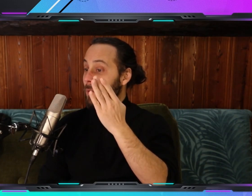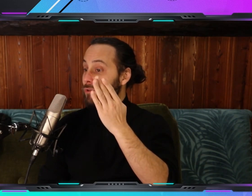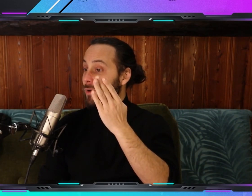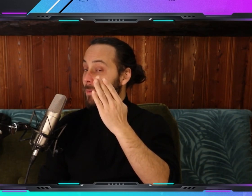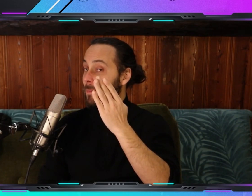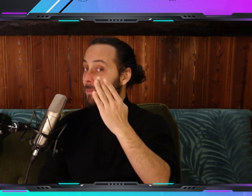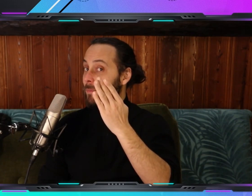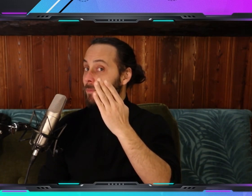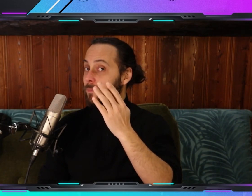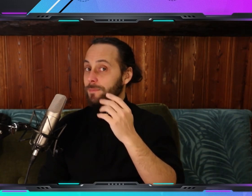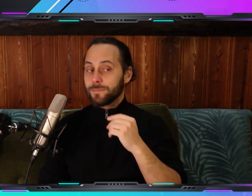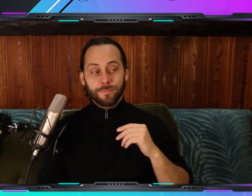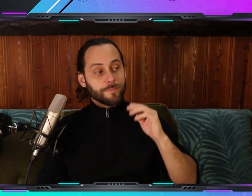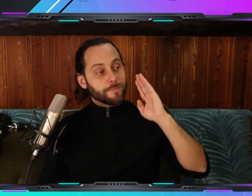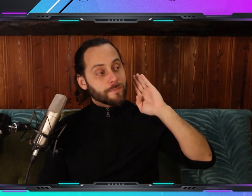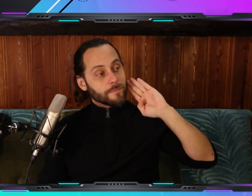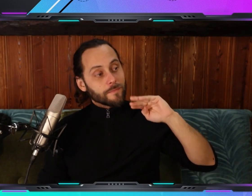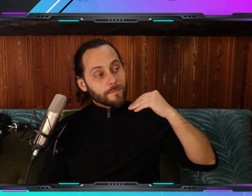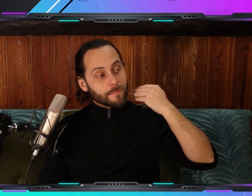Pas besoin.